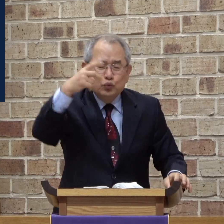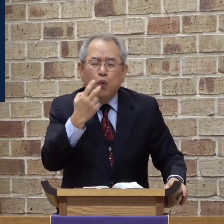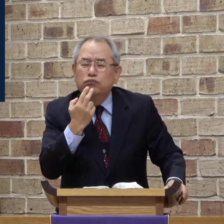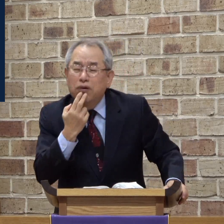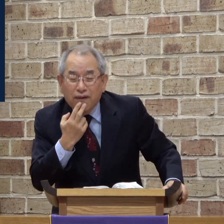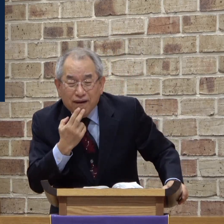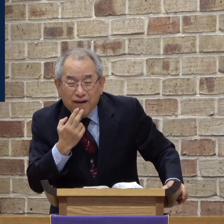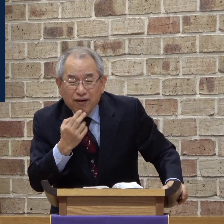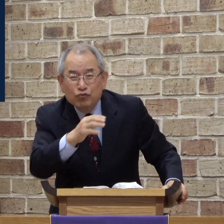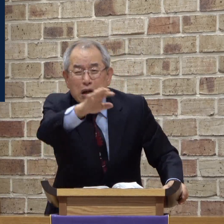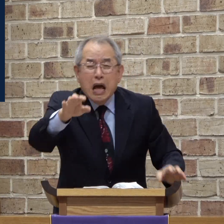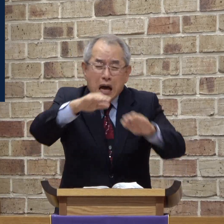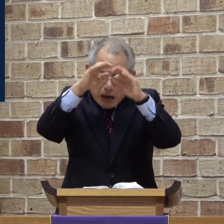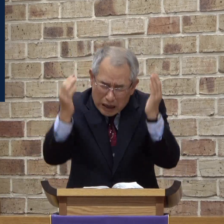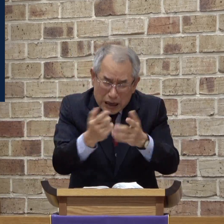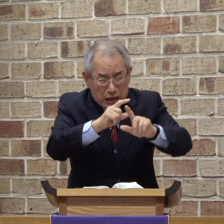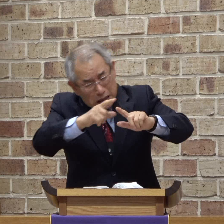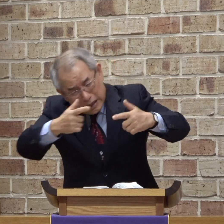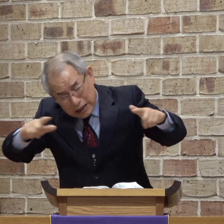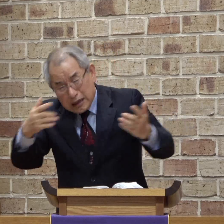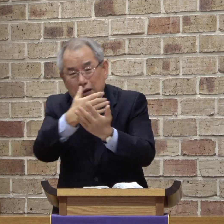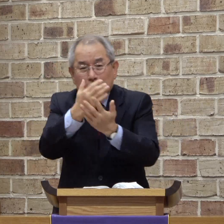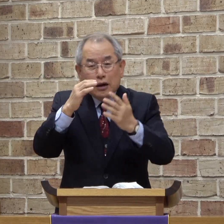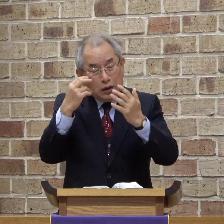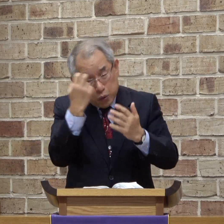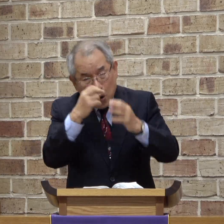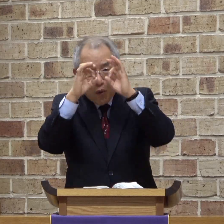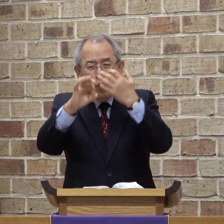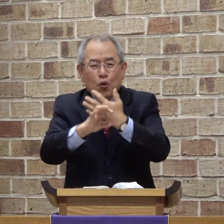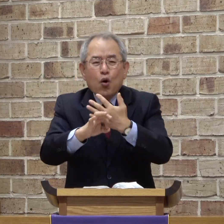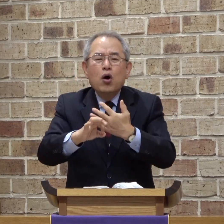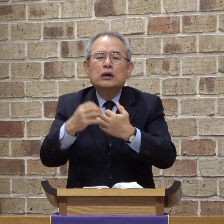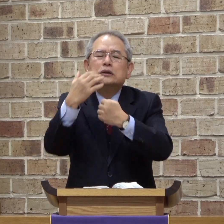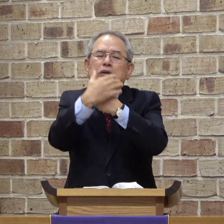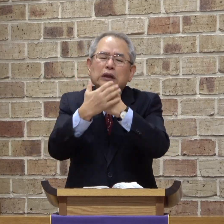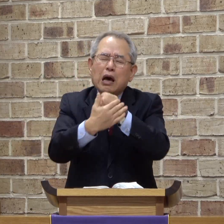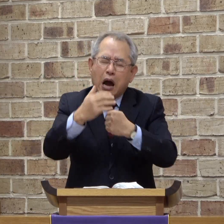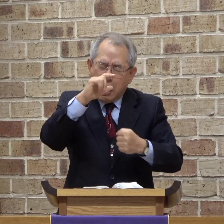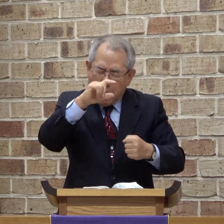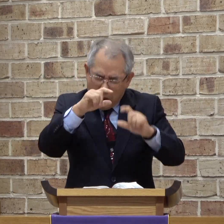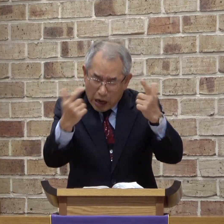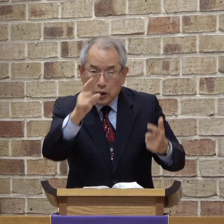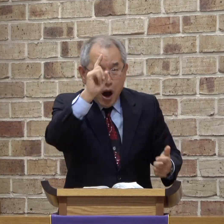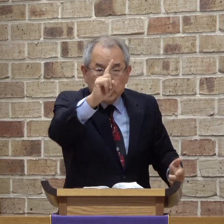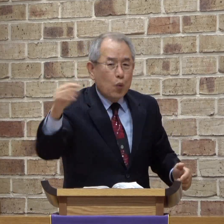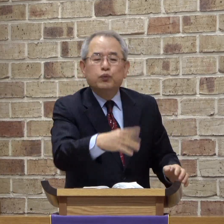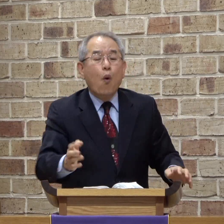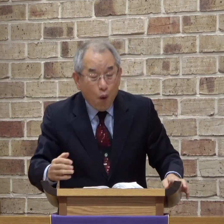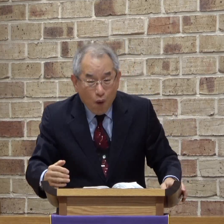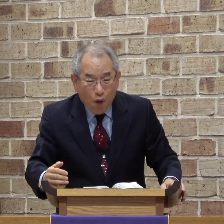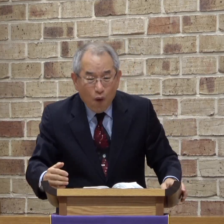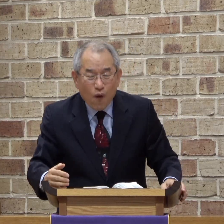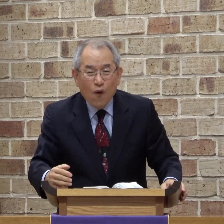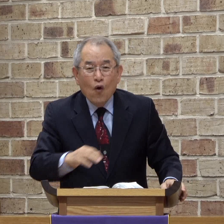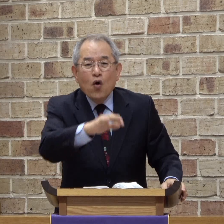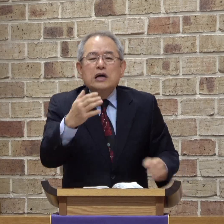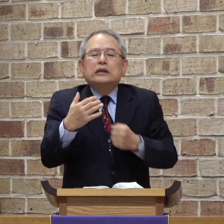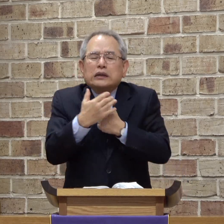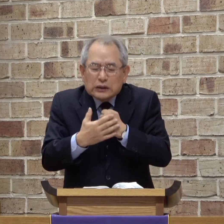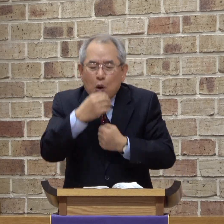그녀는 그렇게 표현했습니다. 절망의 늪이라 나를 구해준 분들이 있다. 이제는 내가 봉사할